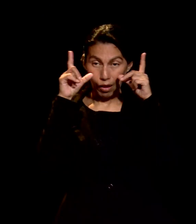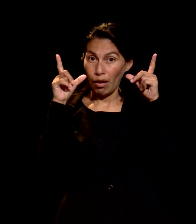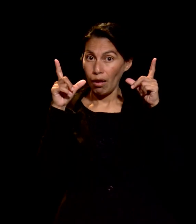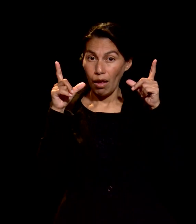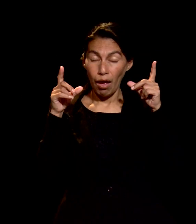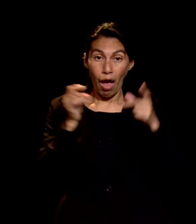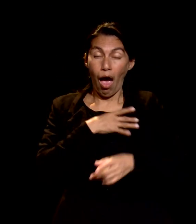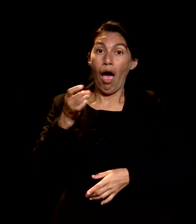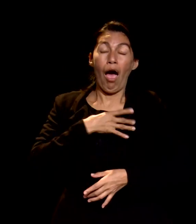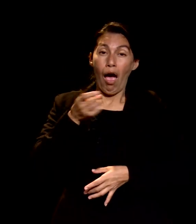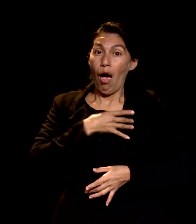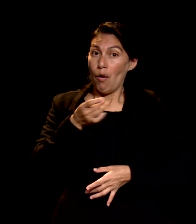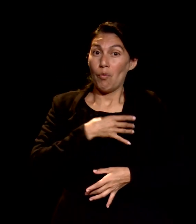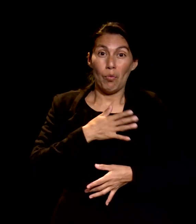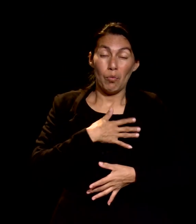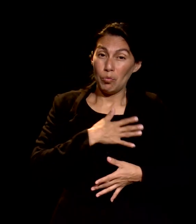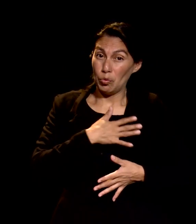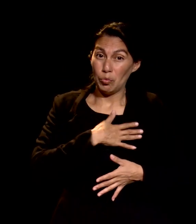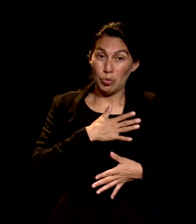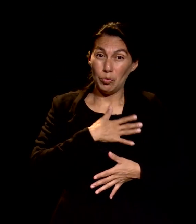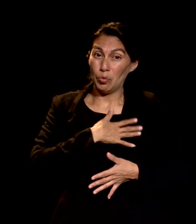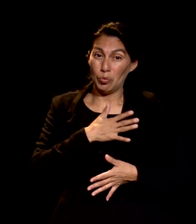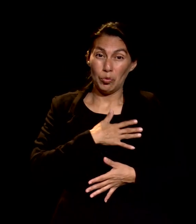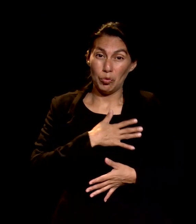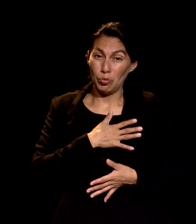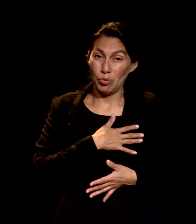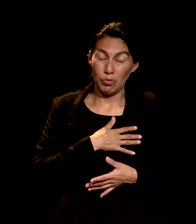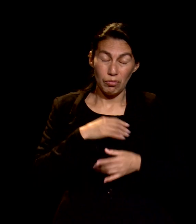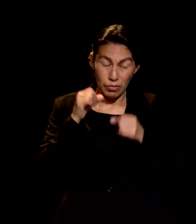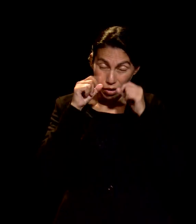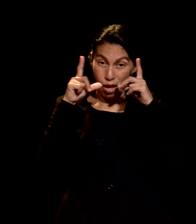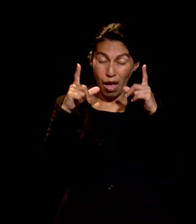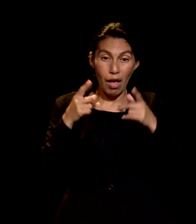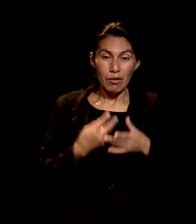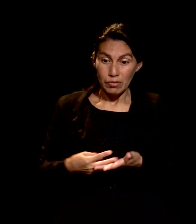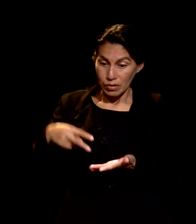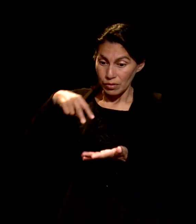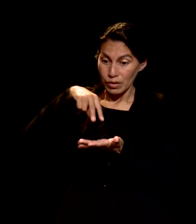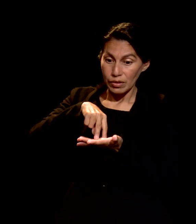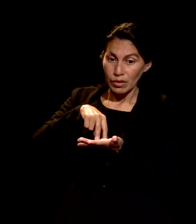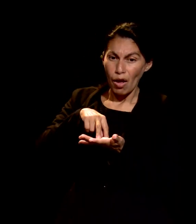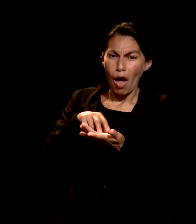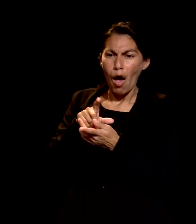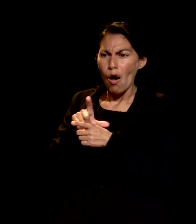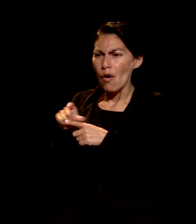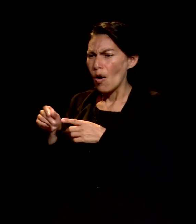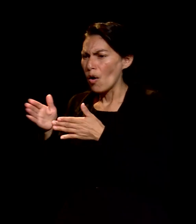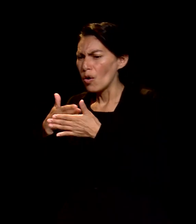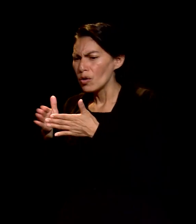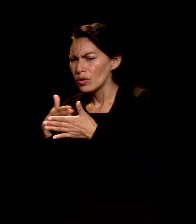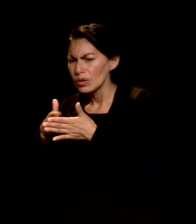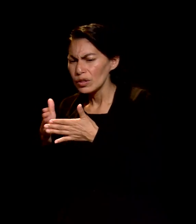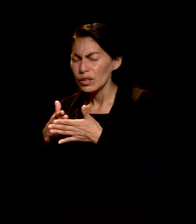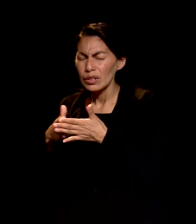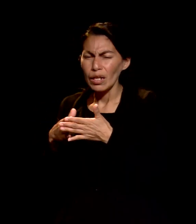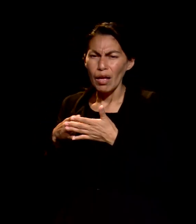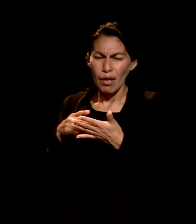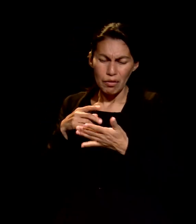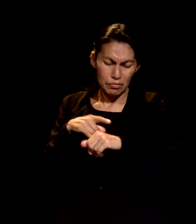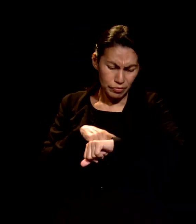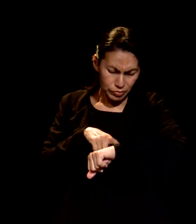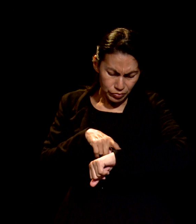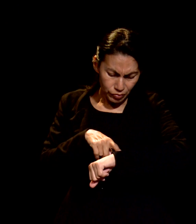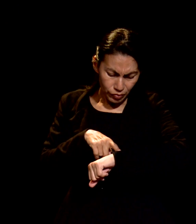palpitando duramente. Me levanté, fui a la cocina, vi el reloj, faltaba un cuarto para la una,